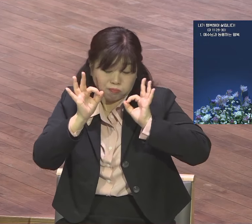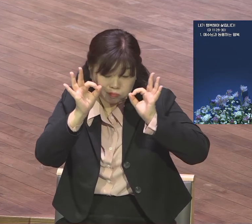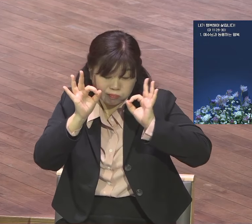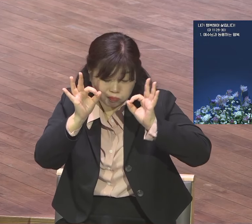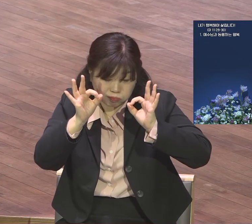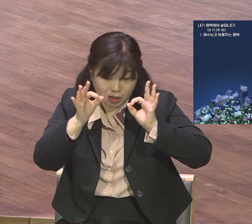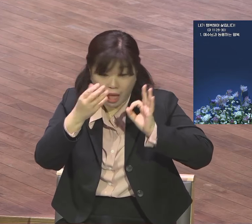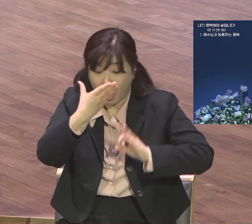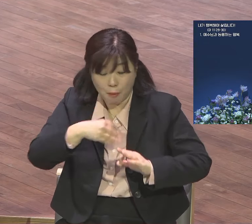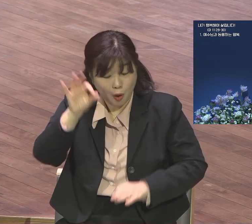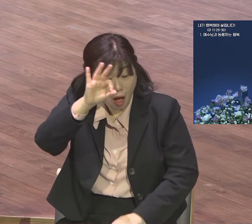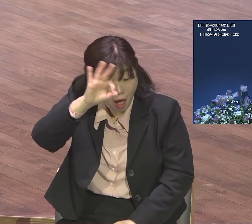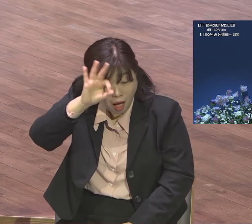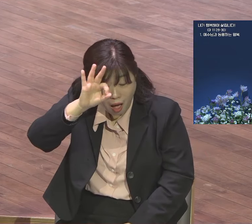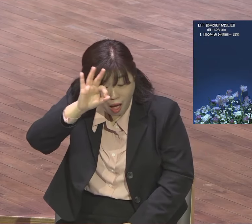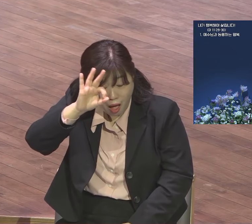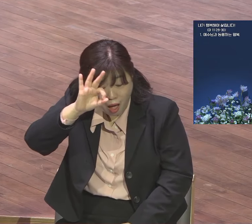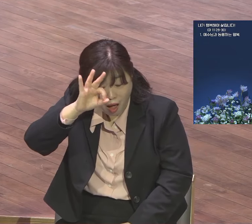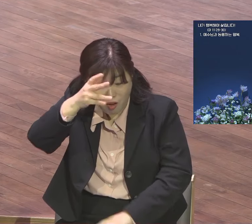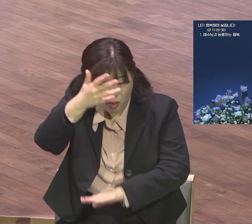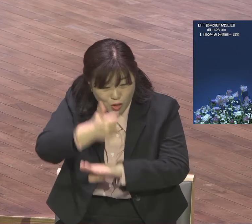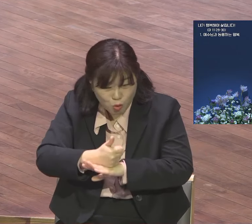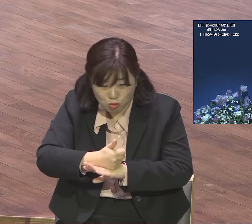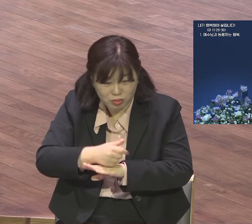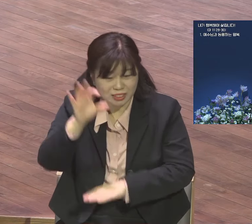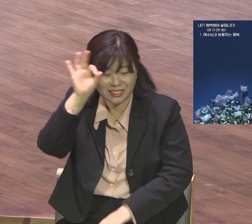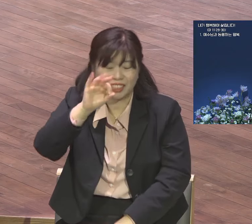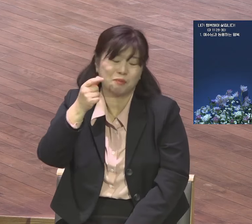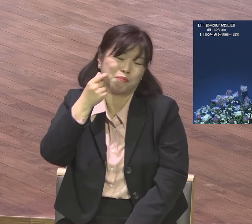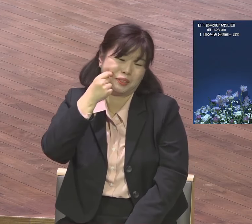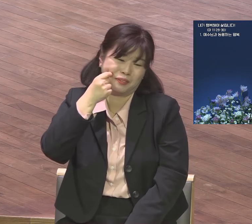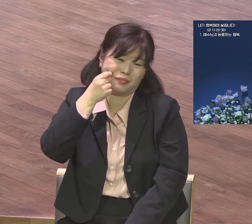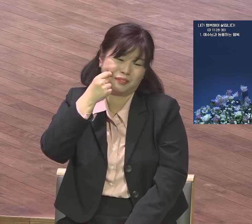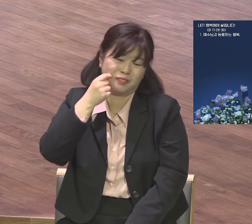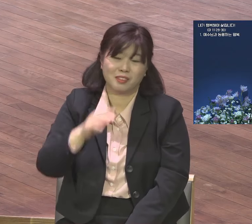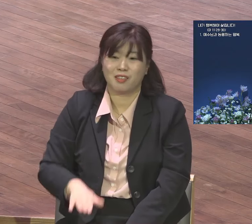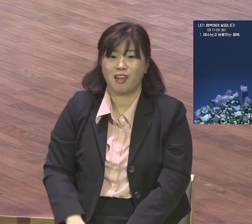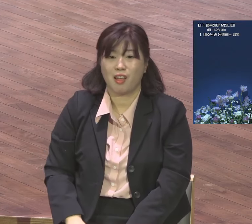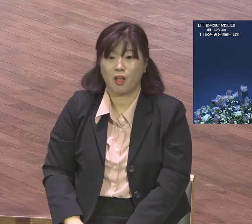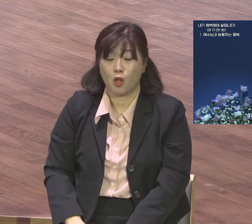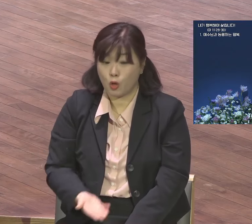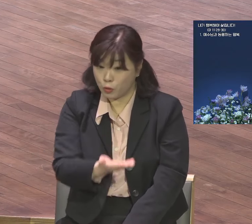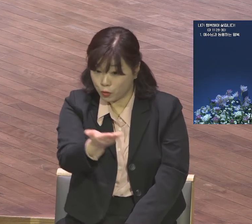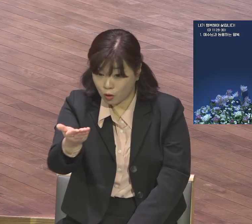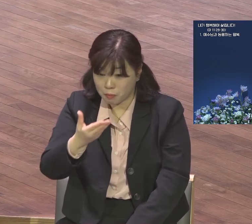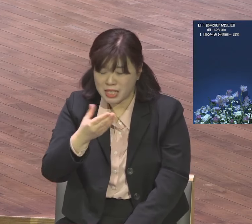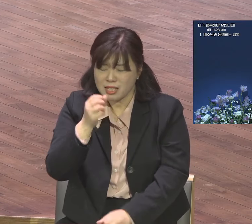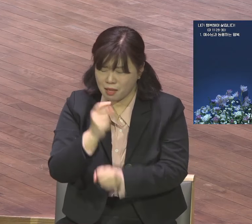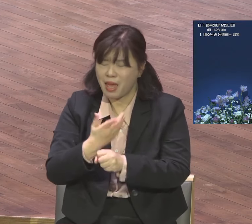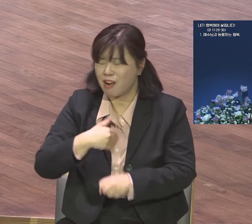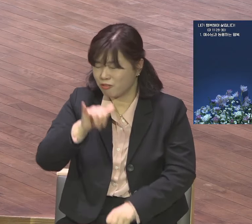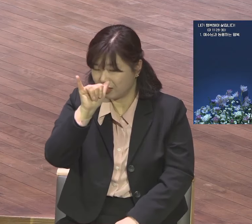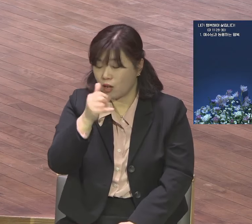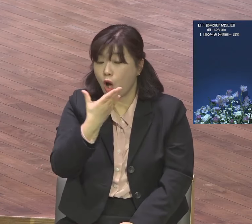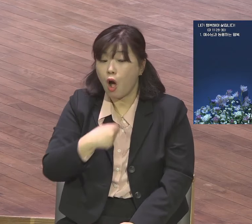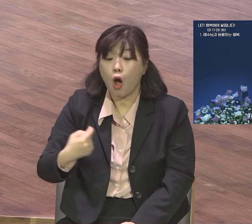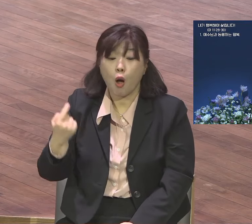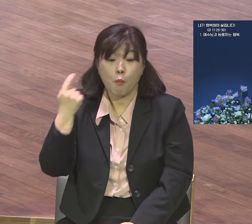첫 번째 만남의 질문을 보면 왜 인간은 행복이 없는가입니다. 그 답이